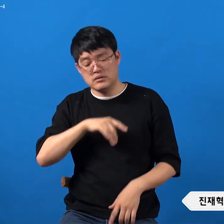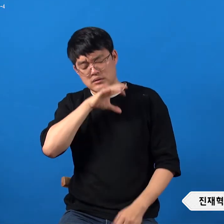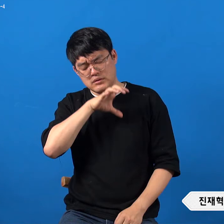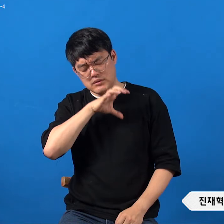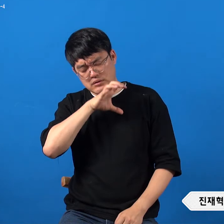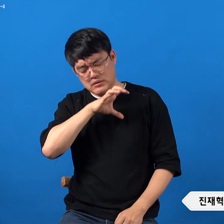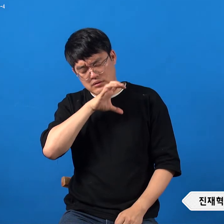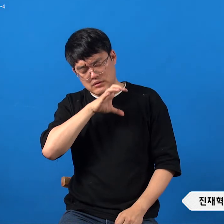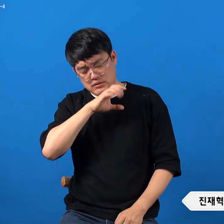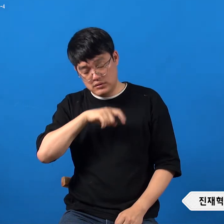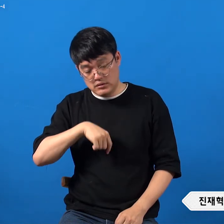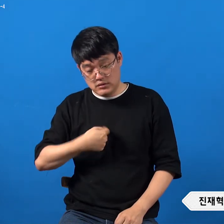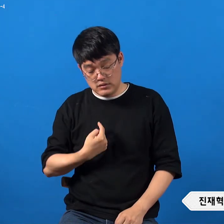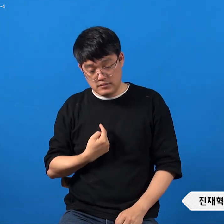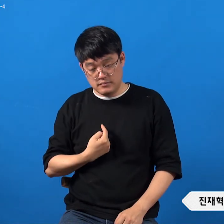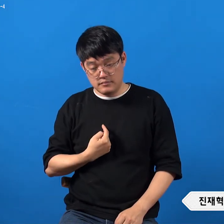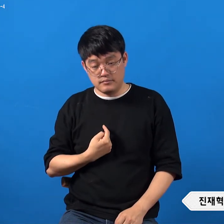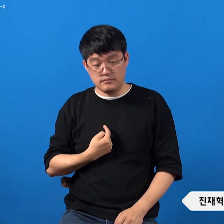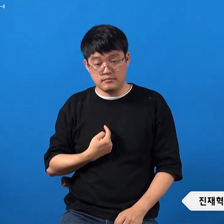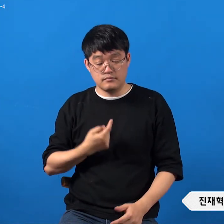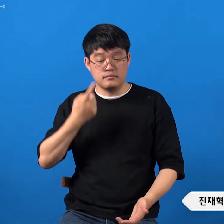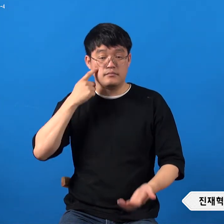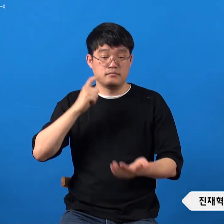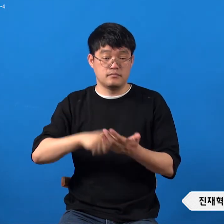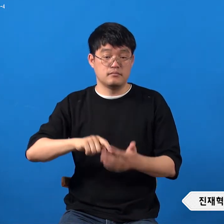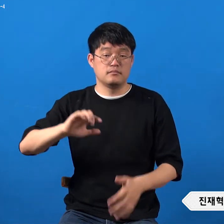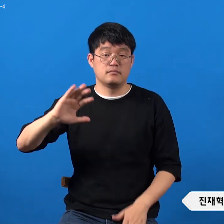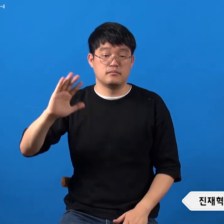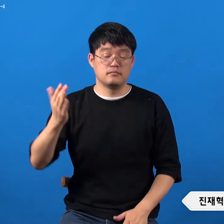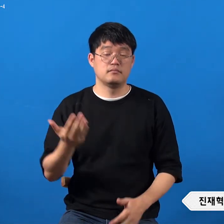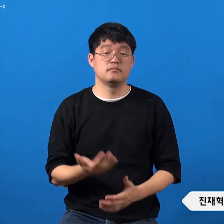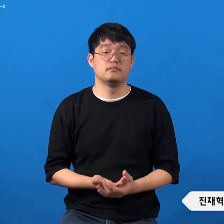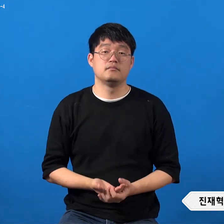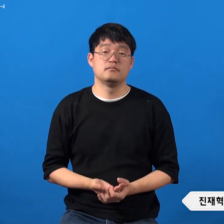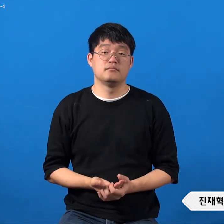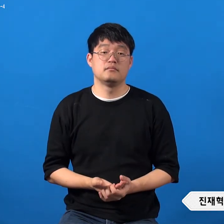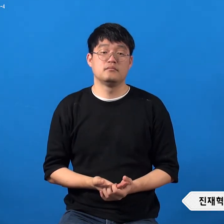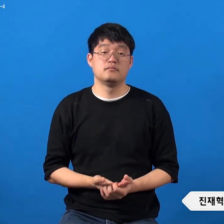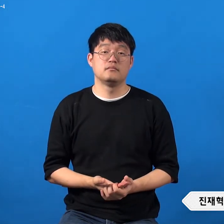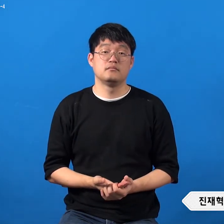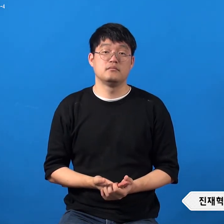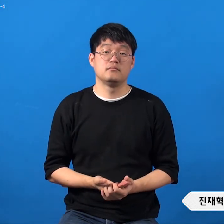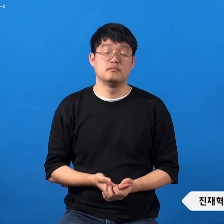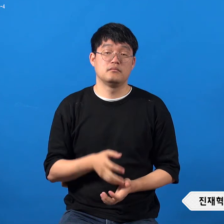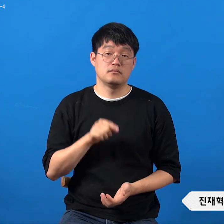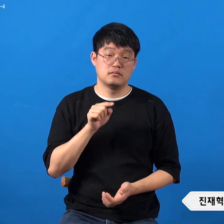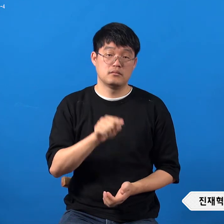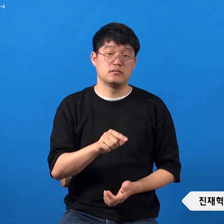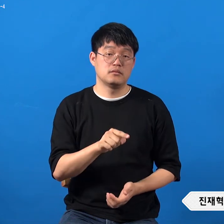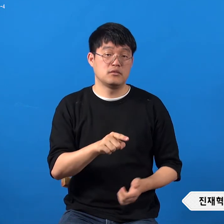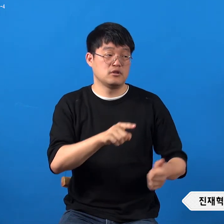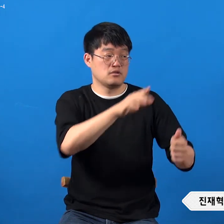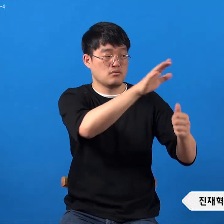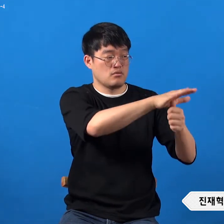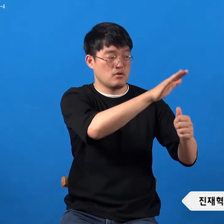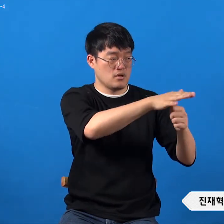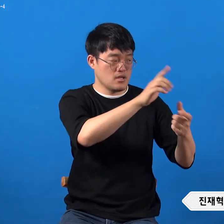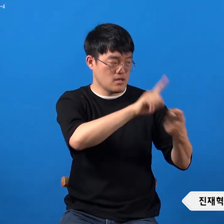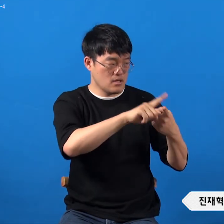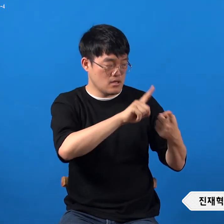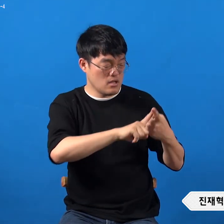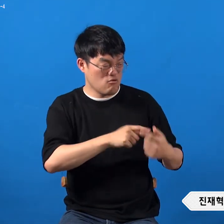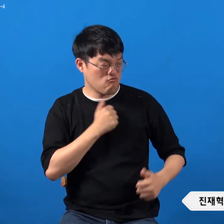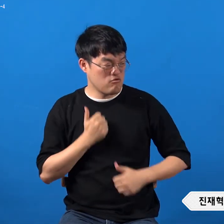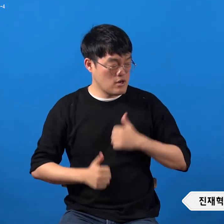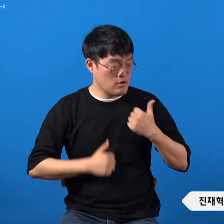원망하고 있는 자기 자신을 발견하게 됩니다. 그러면서 그 가해한 소년에 대한 원망과